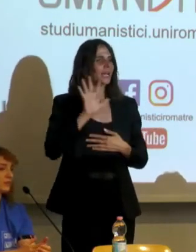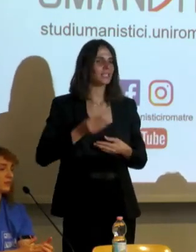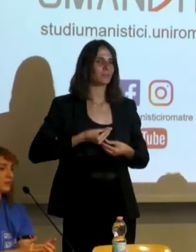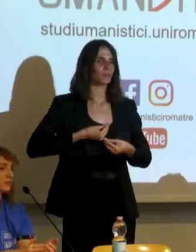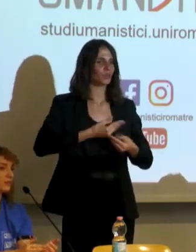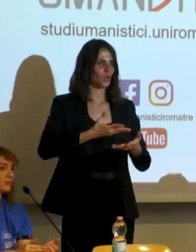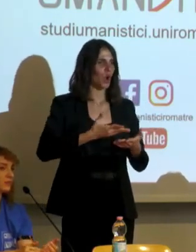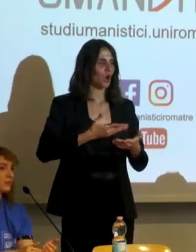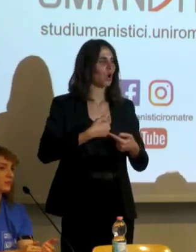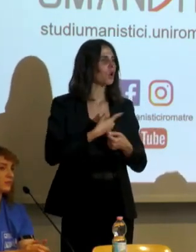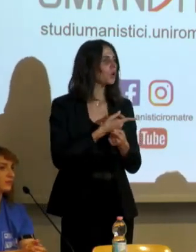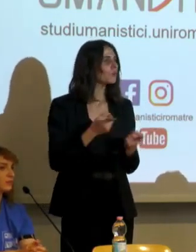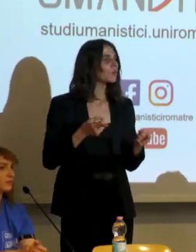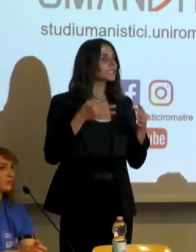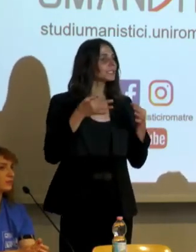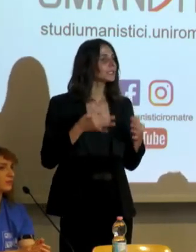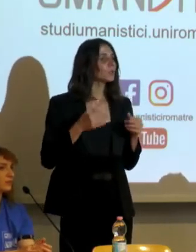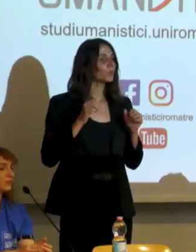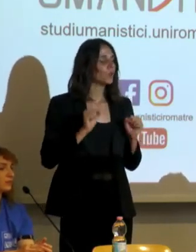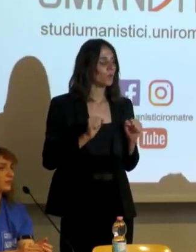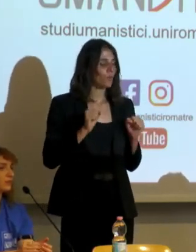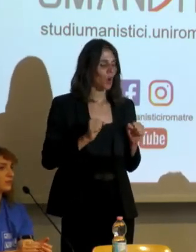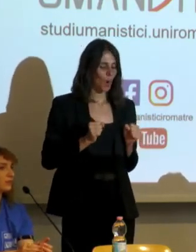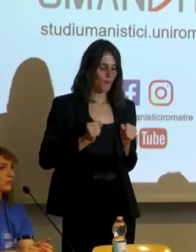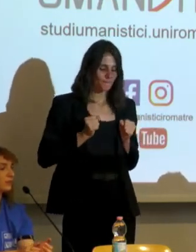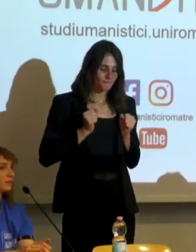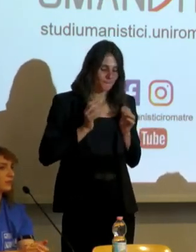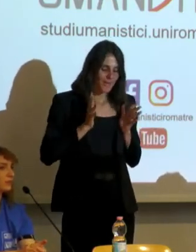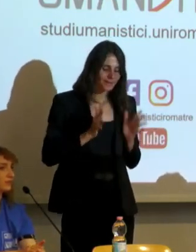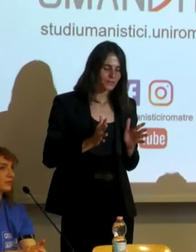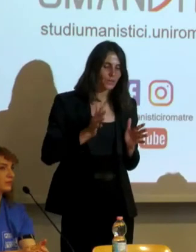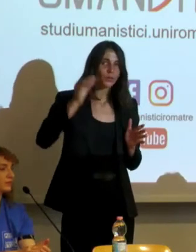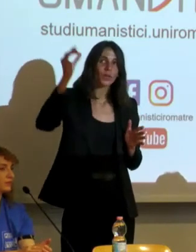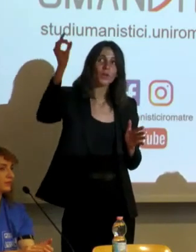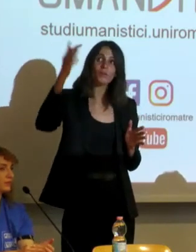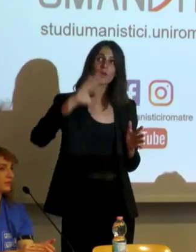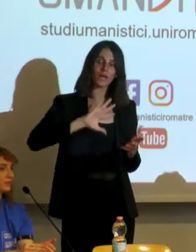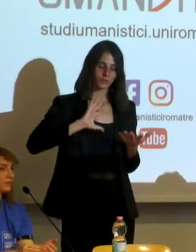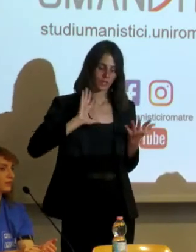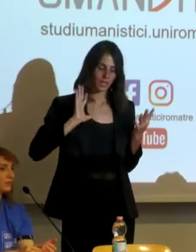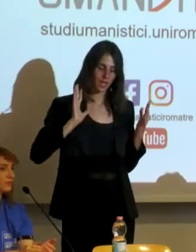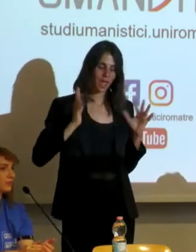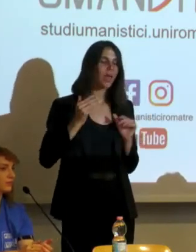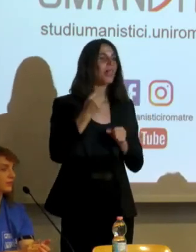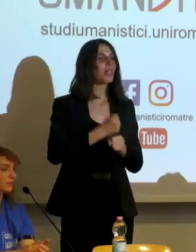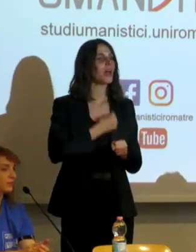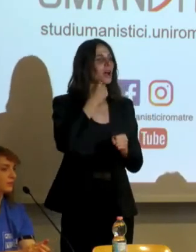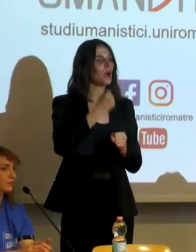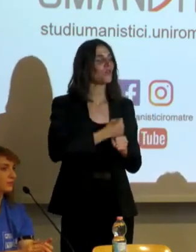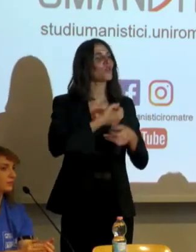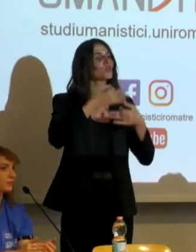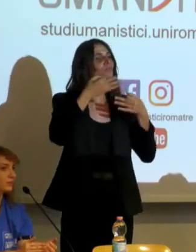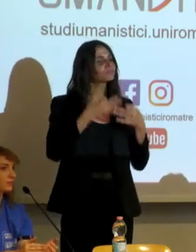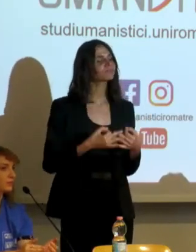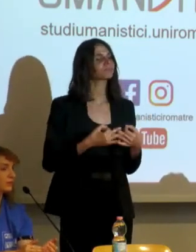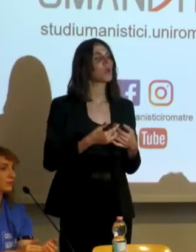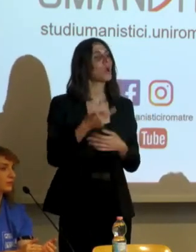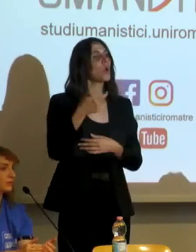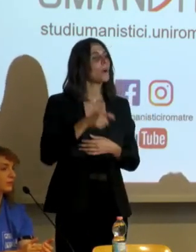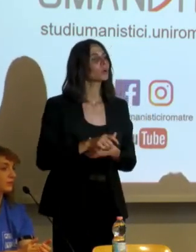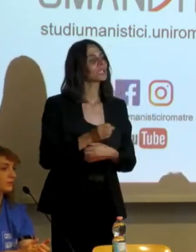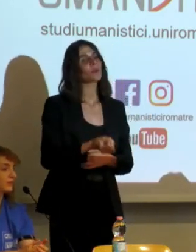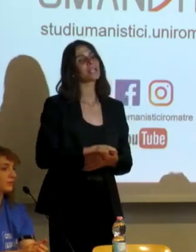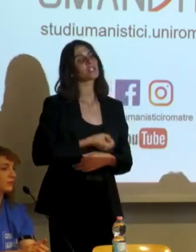voi, riuscirà a trasformare questa passione, questa vocazione in un lavoro, in una professione, perché sarà l'espressione di se